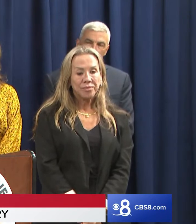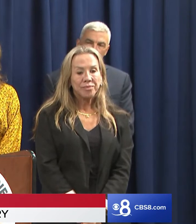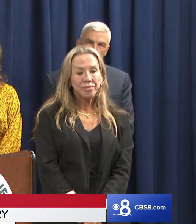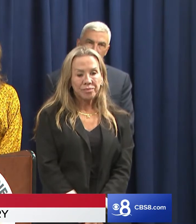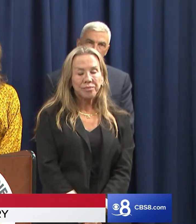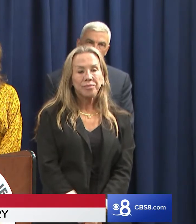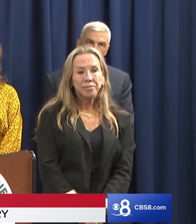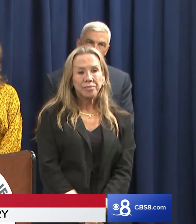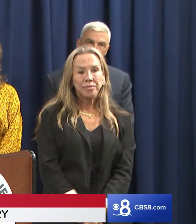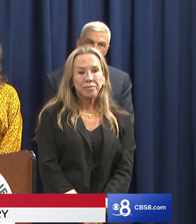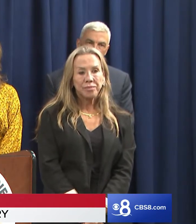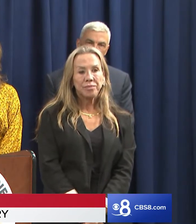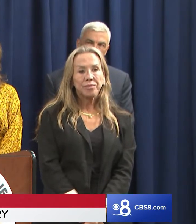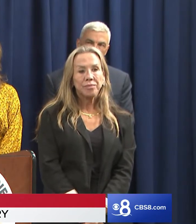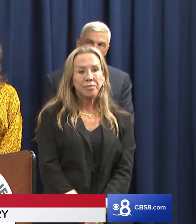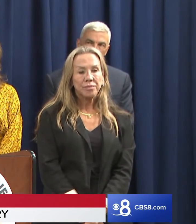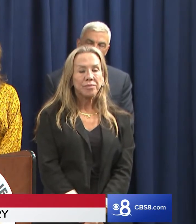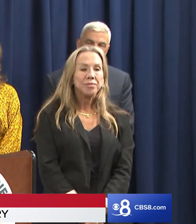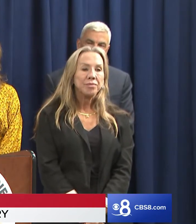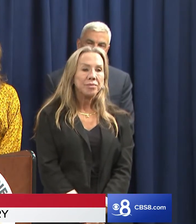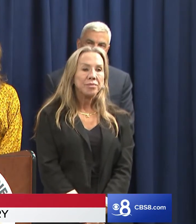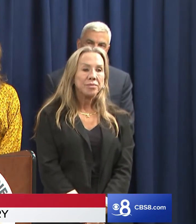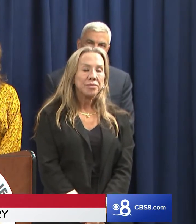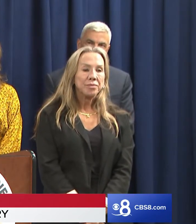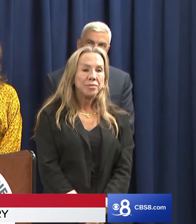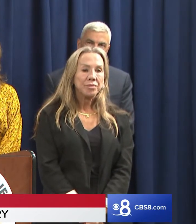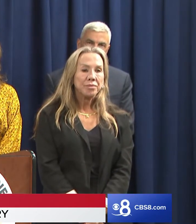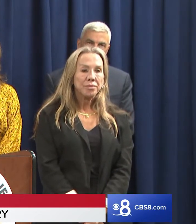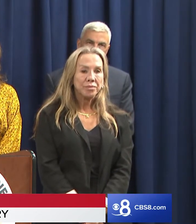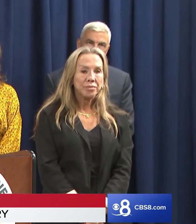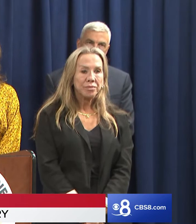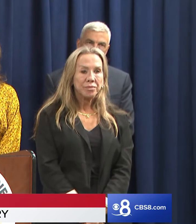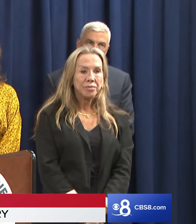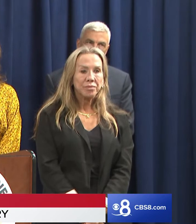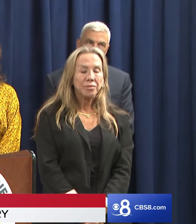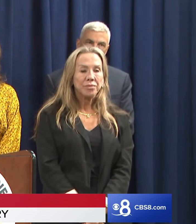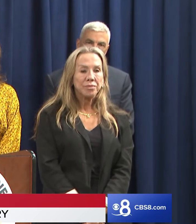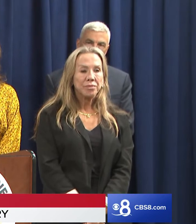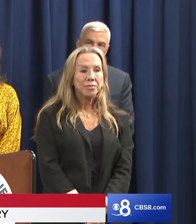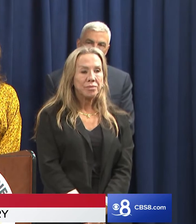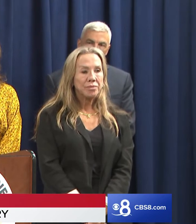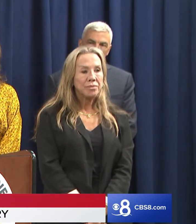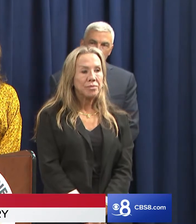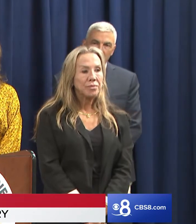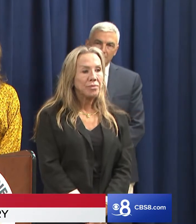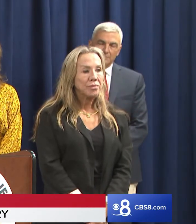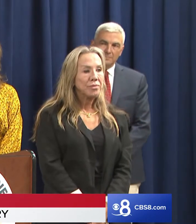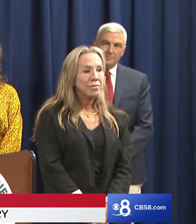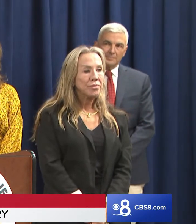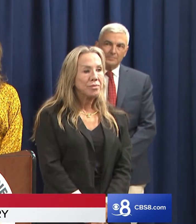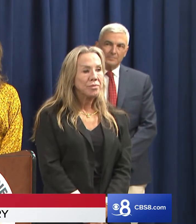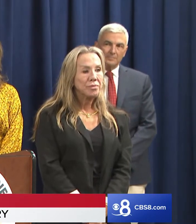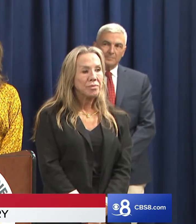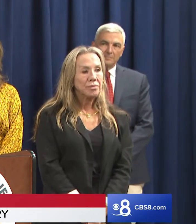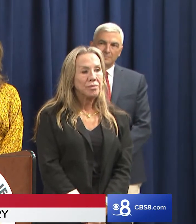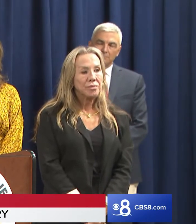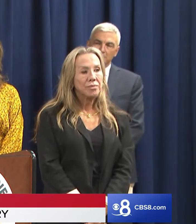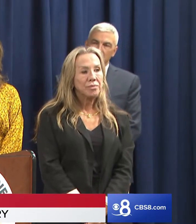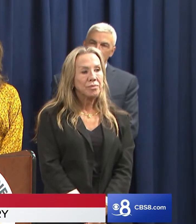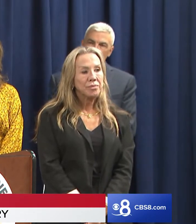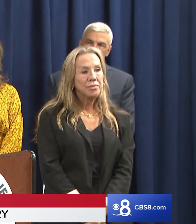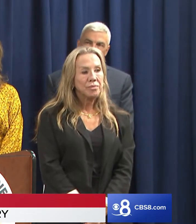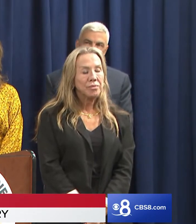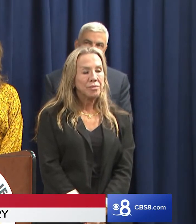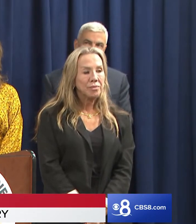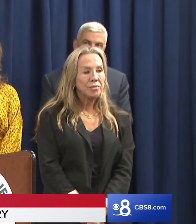trabajando con el estado y las personas que se dedican a ese tipo de emergencias, nos informaron ayer a las 11 de la mañana lo que